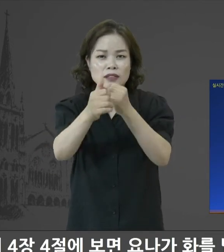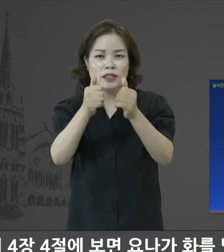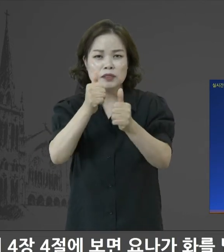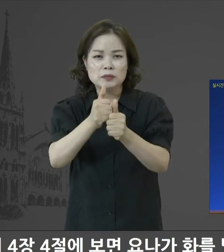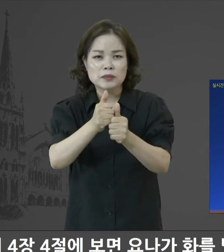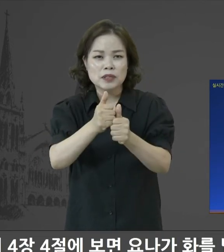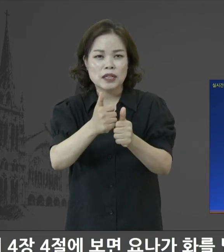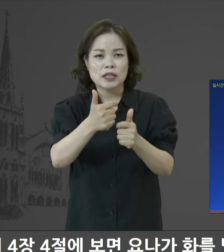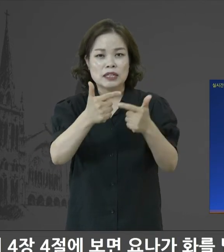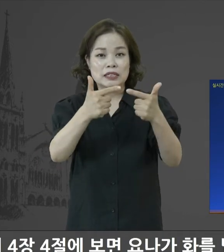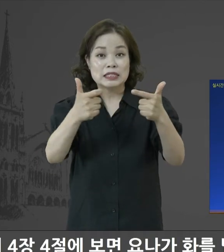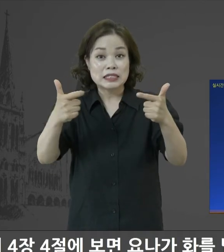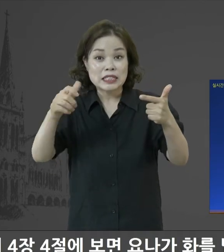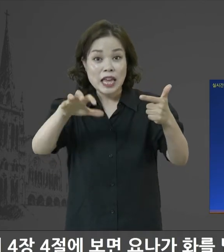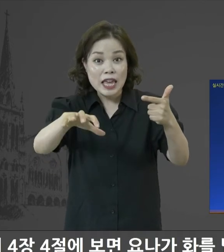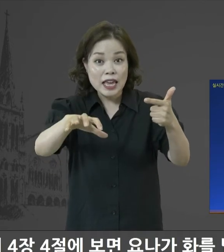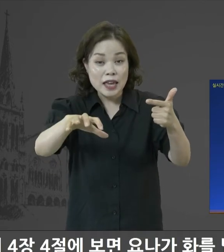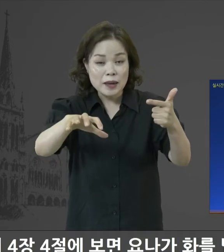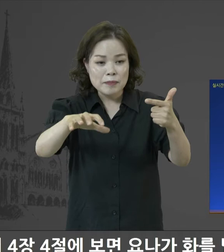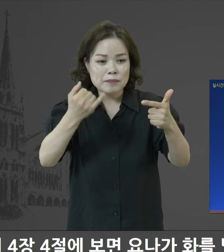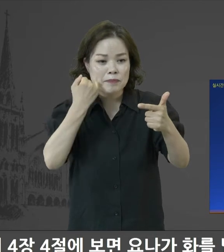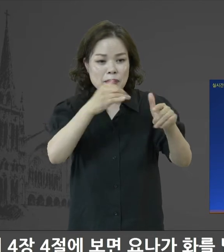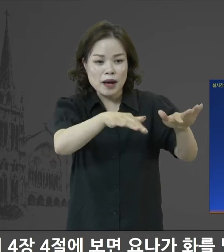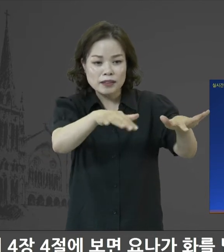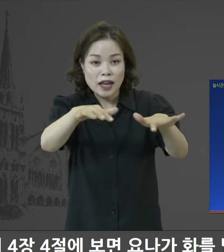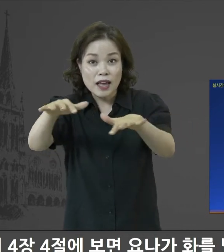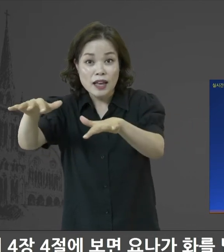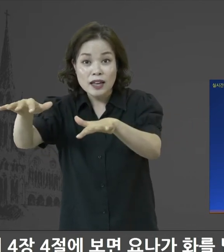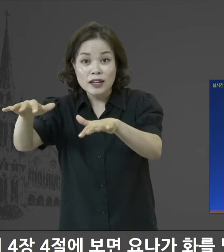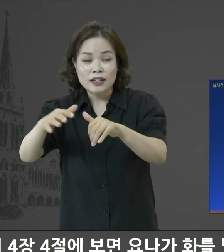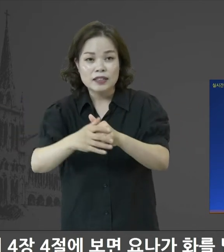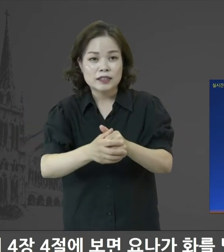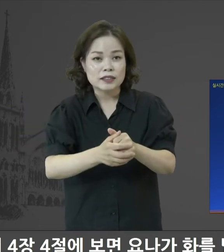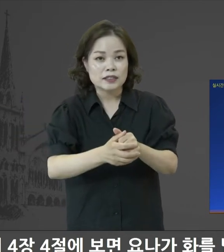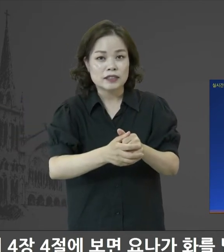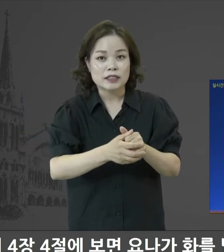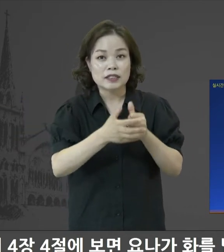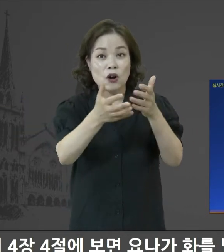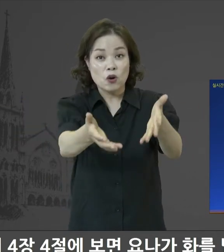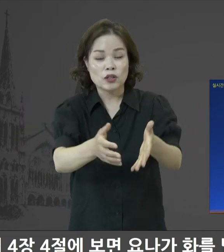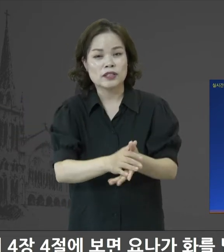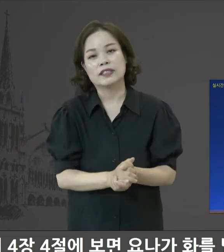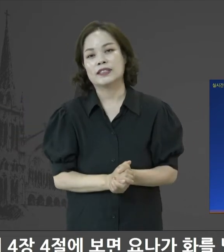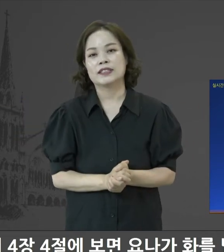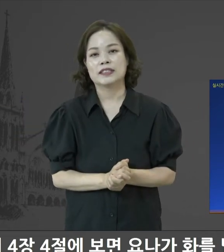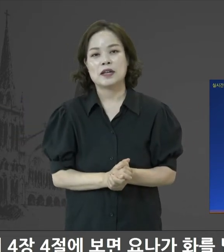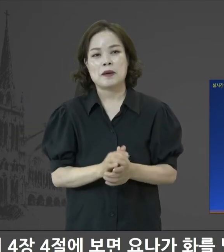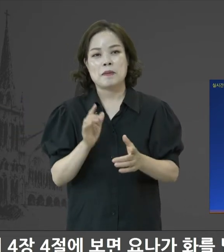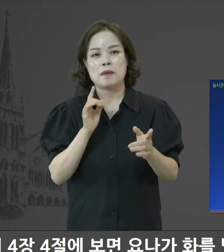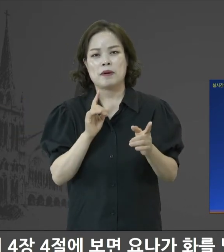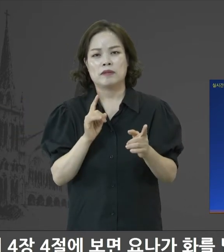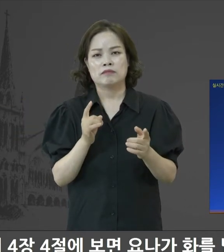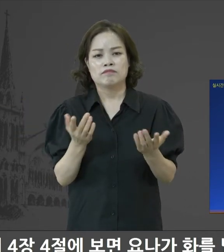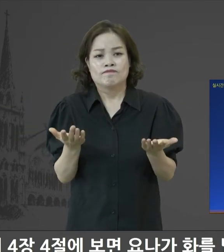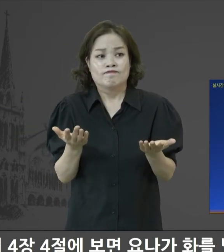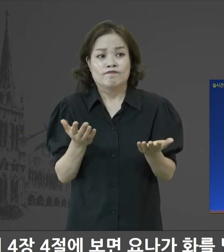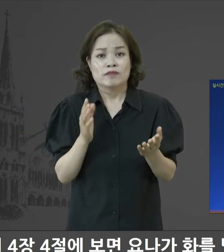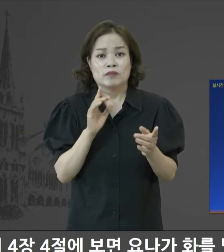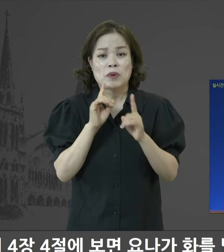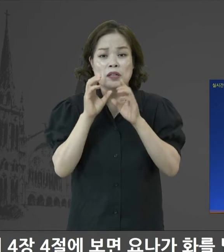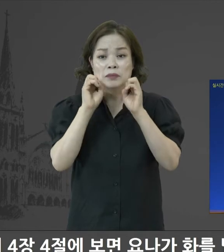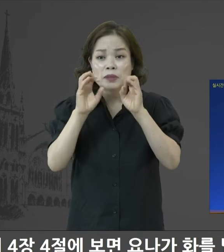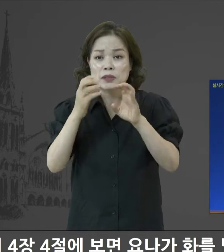니느웨 앞바다에 뿌리 이렇게 탁 뿌려놔가지고 거기서 말씀 어쩔 수 없이 전하고